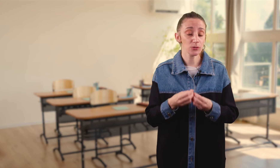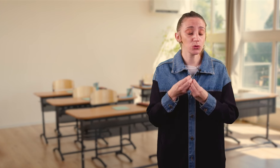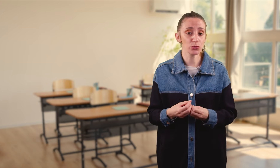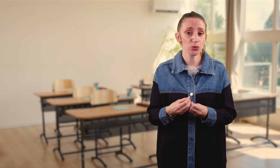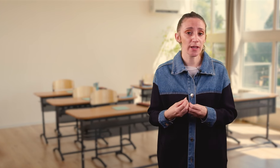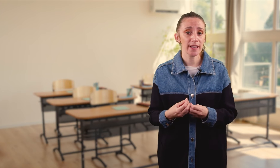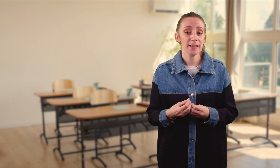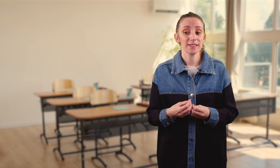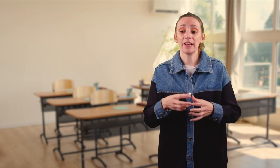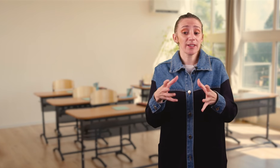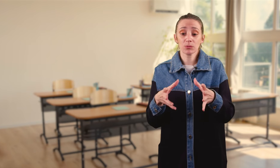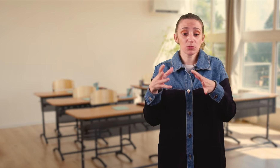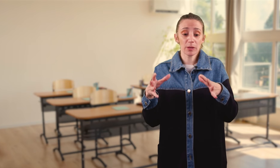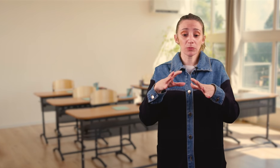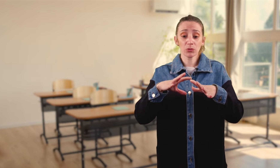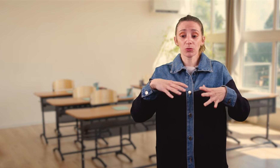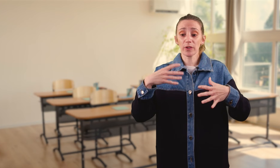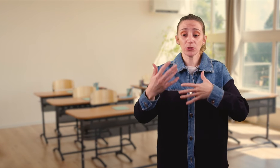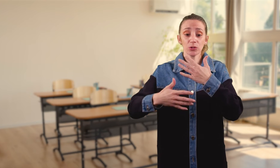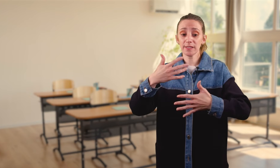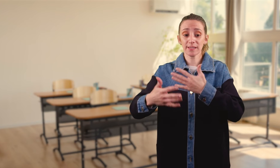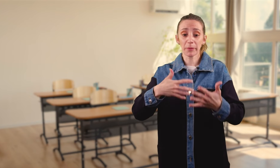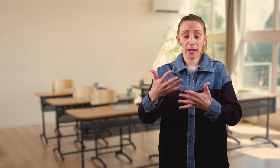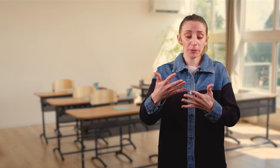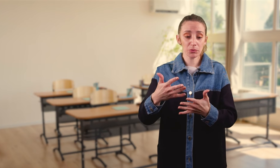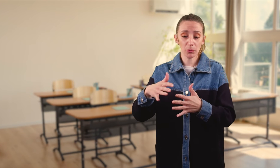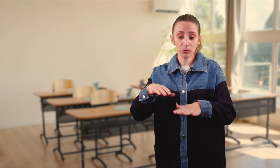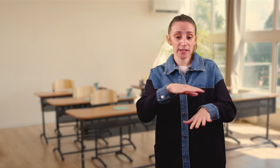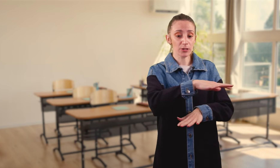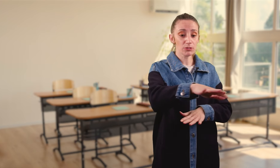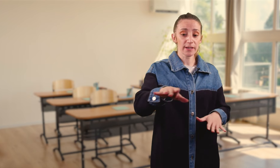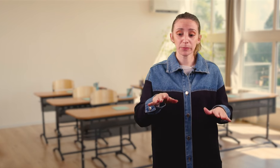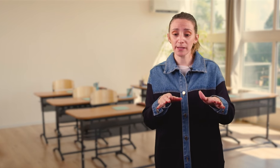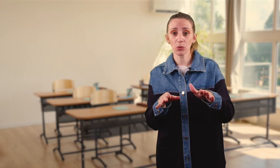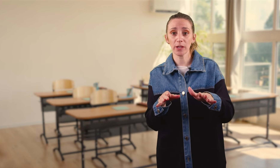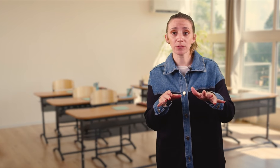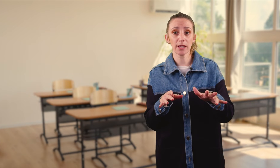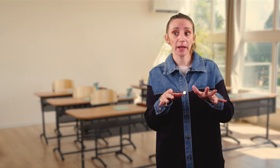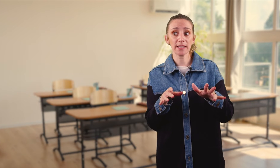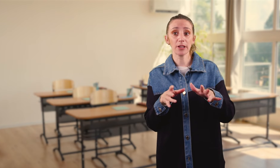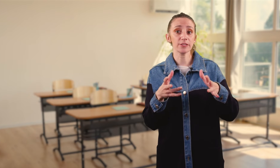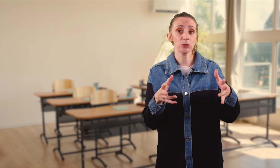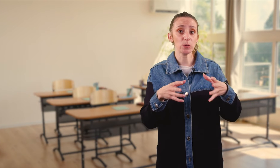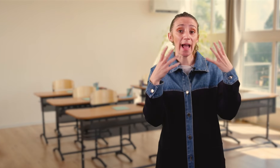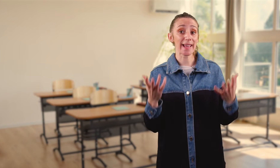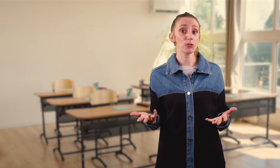du tout. C'est la façon tout simplement dont on va utiliser sa main pour montrer que dans l'espace, on est en train de parler d'un véhicule à 4